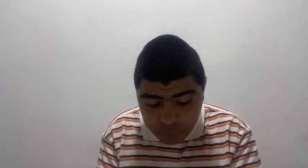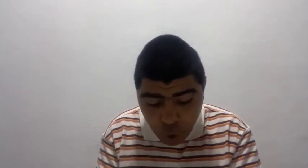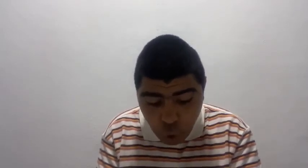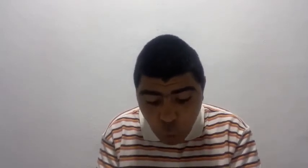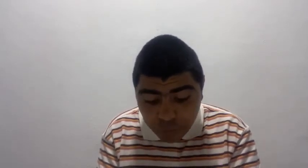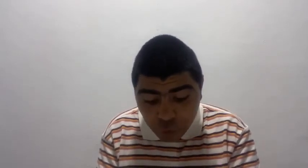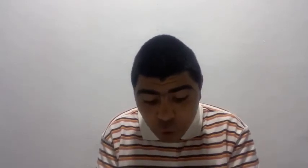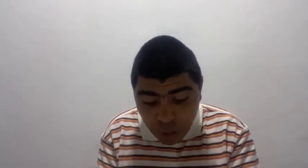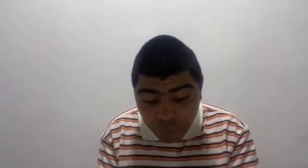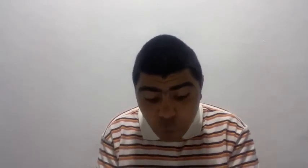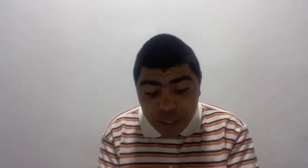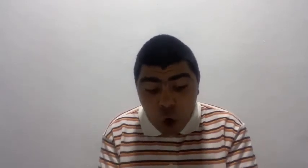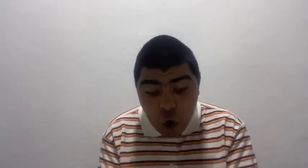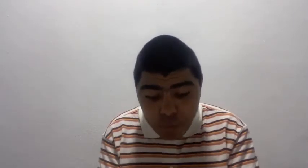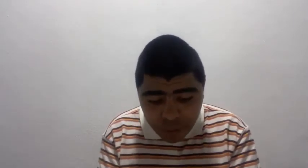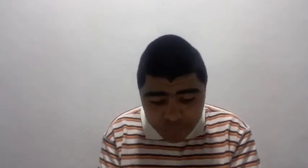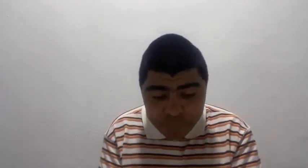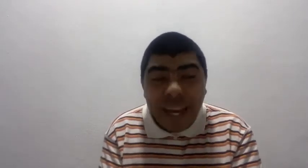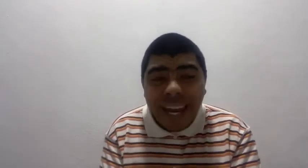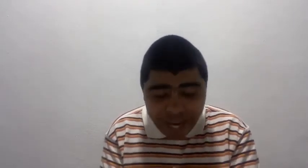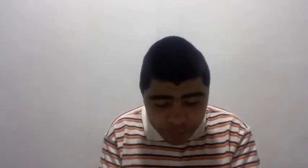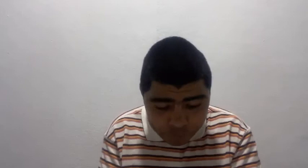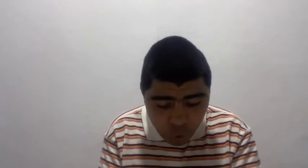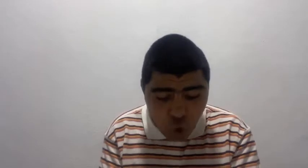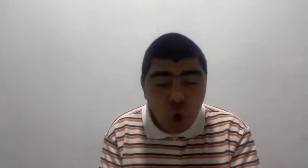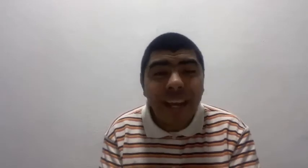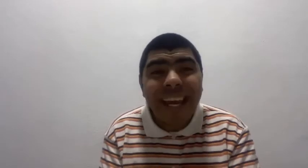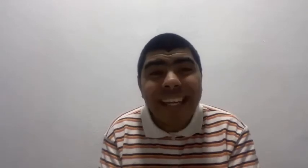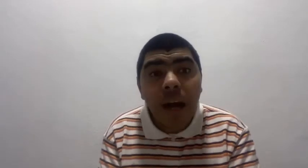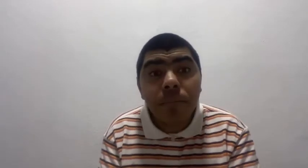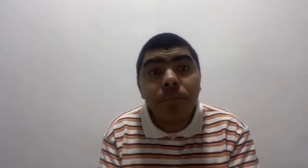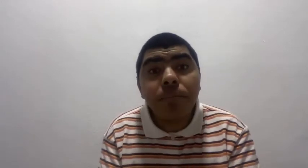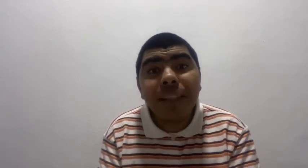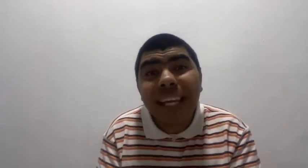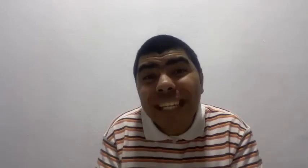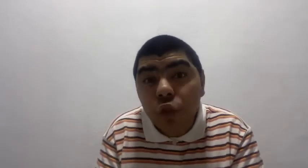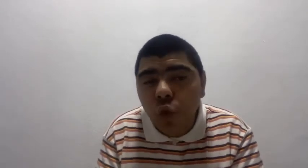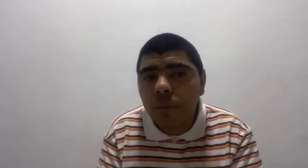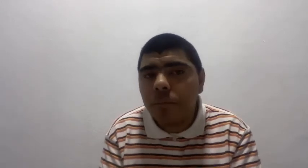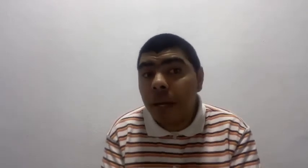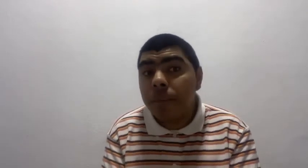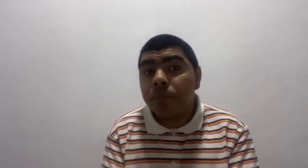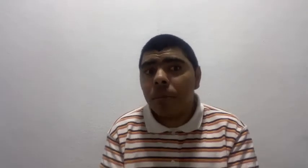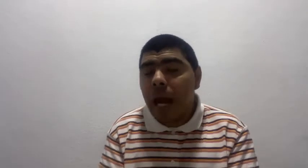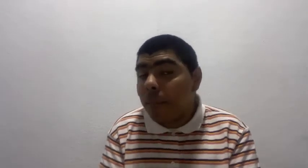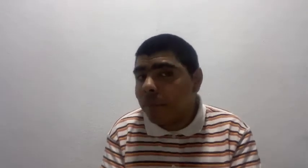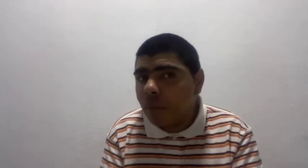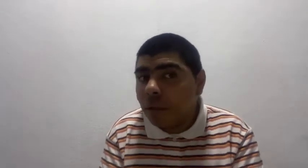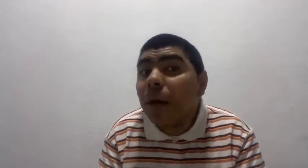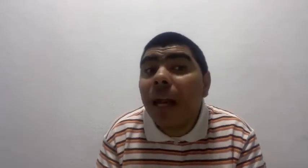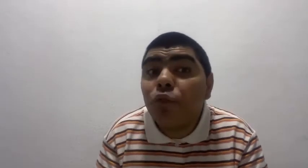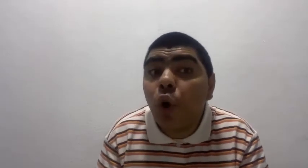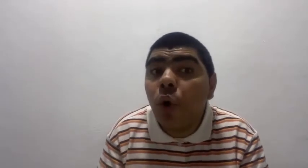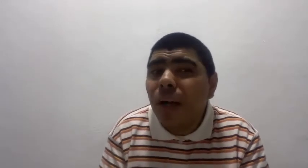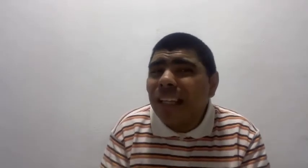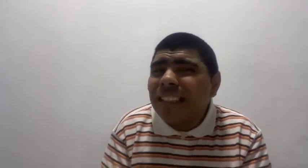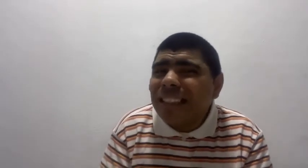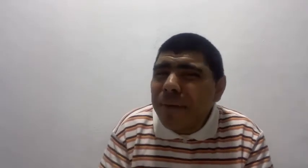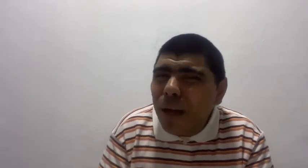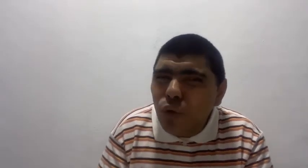Pero cuando ya fui hombre, dejé lo que era de niño. Ve, amén. Está hablando de